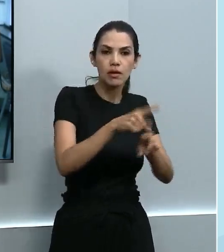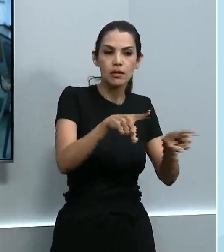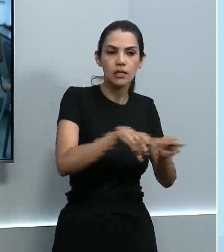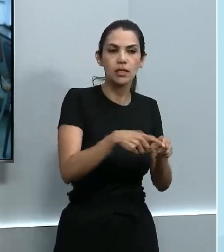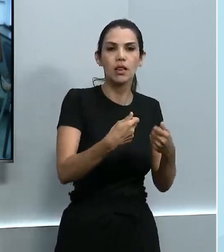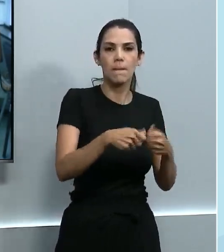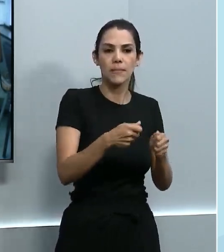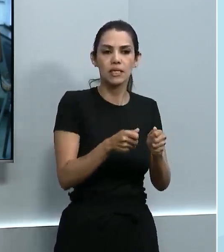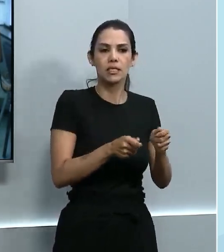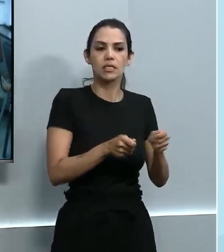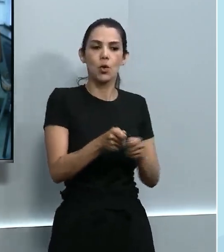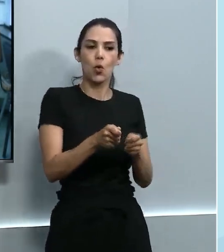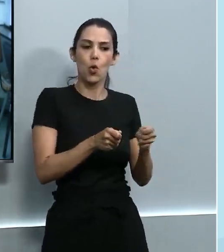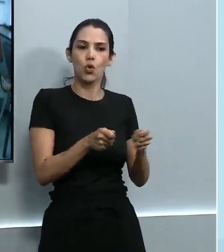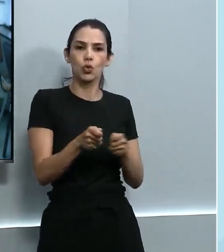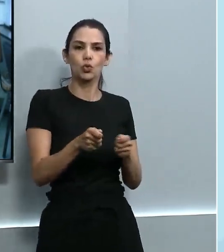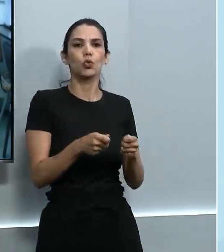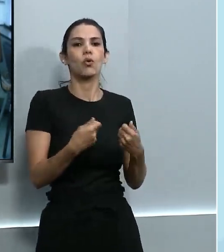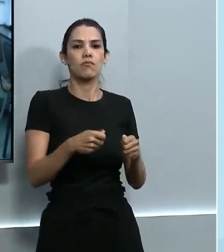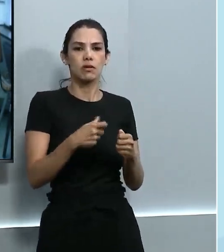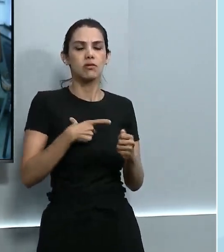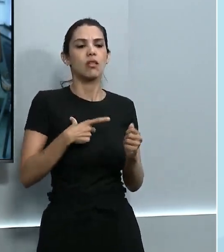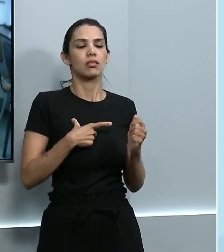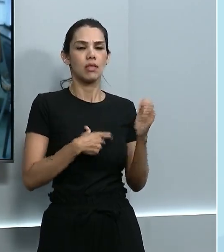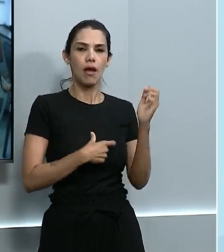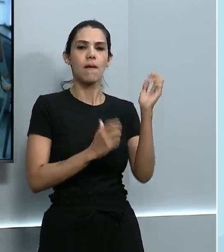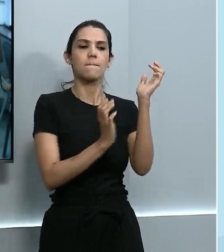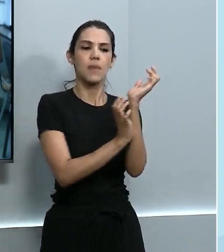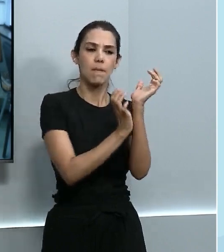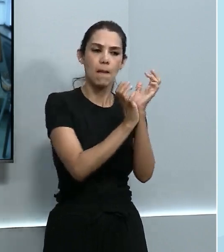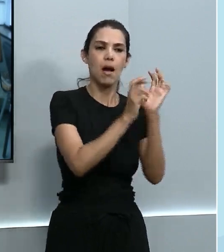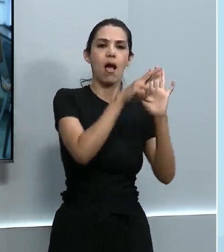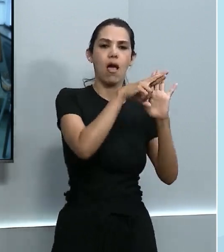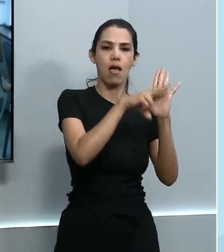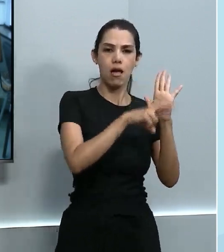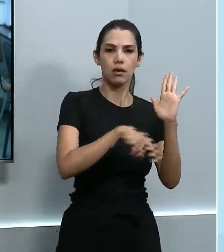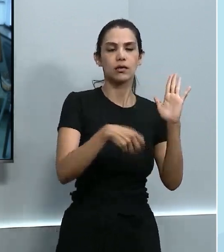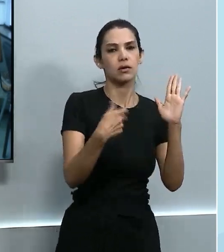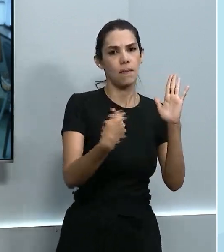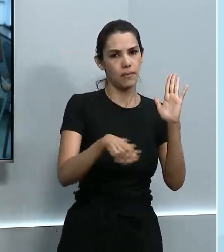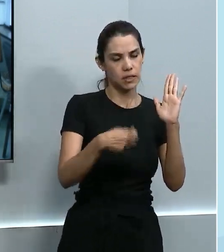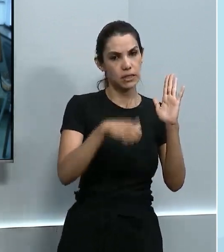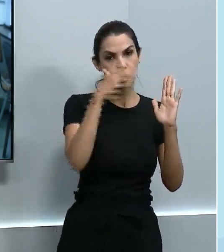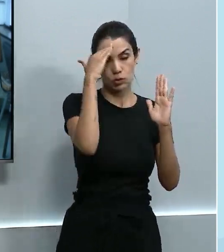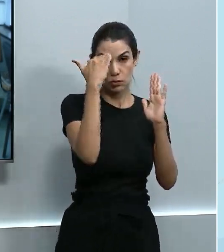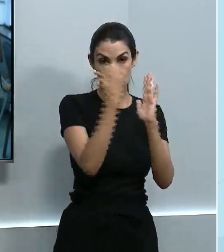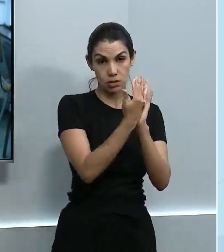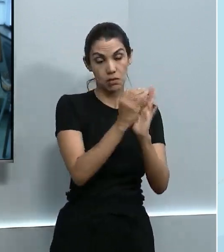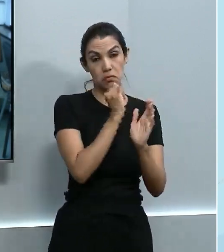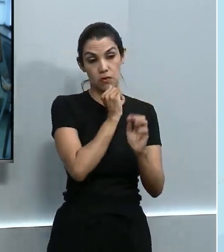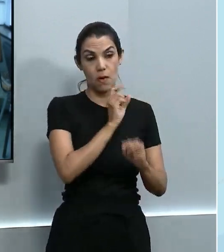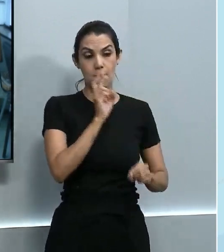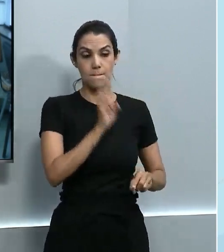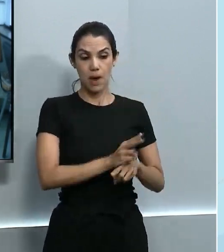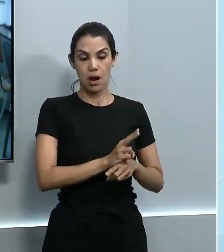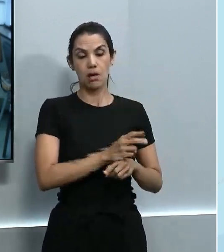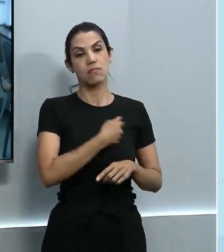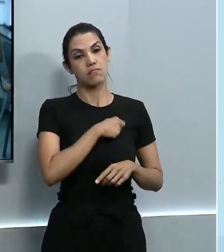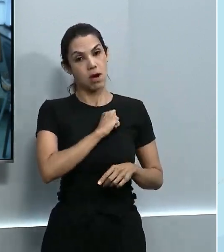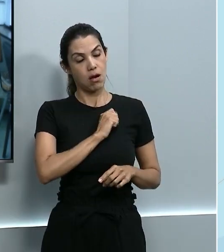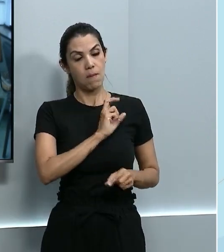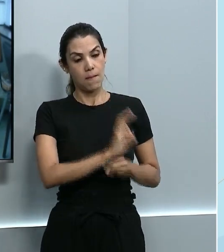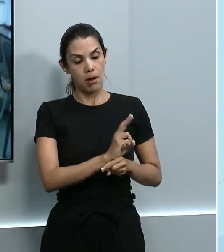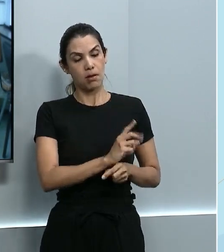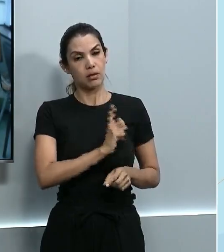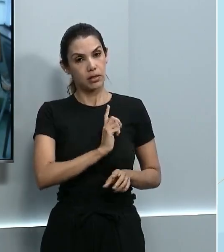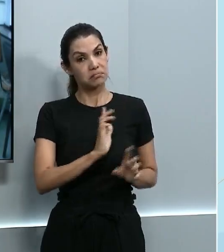várias documentações e procedimentos que têm que serem seguidos, inclusive essa questão da vigilância. E é exatamente por conta